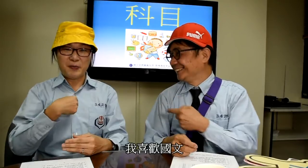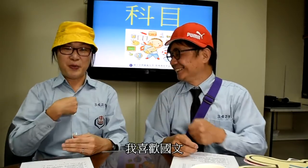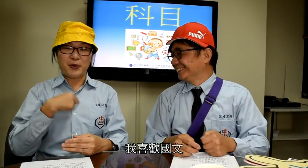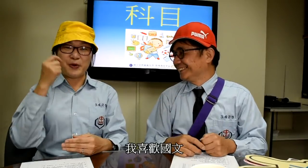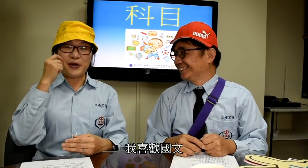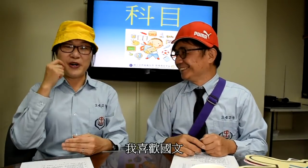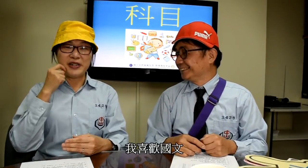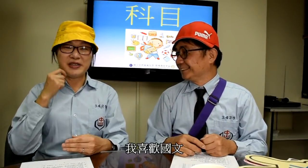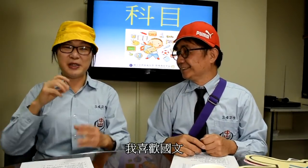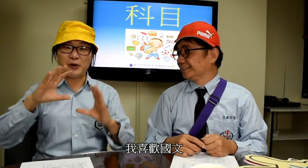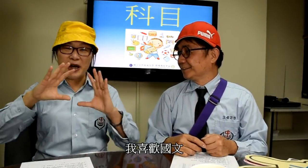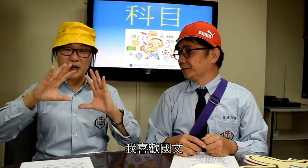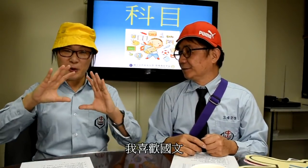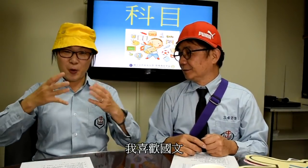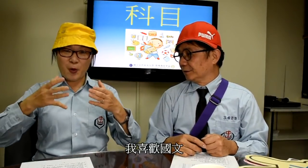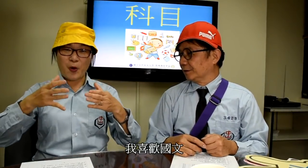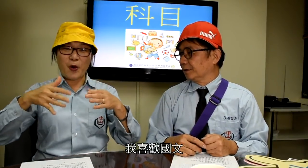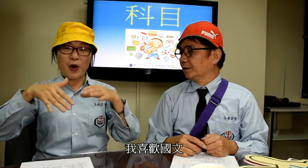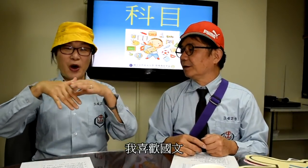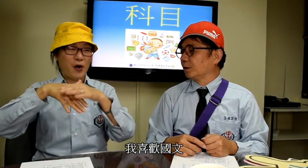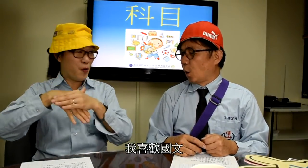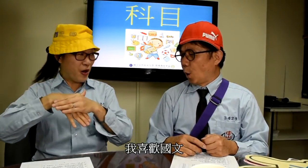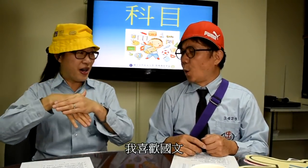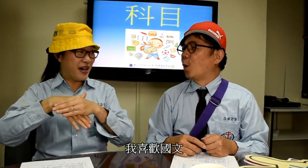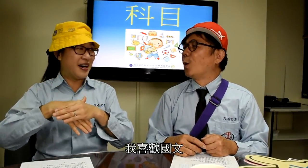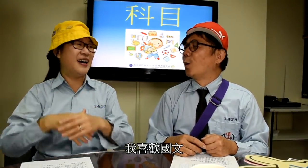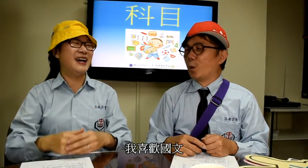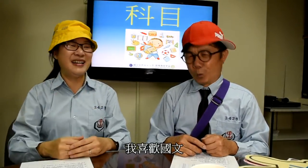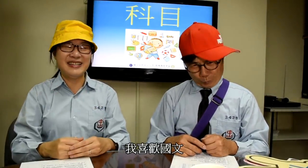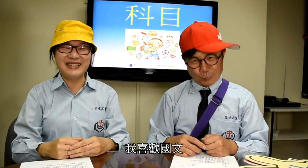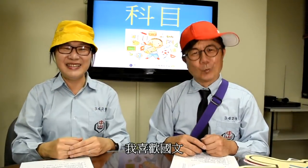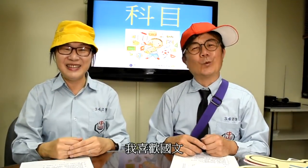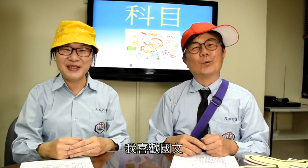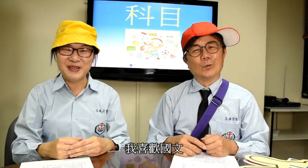我喜欢国文，